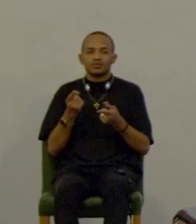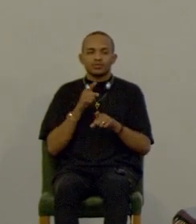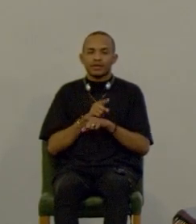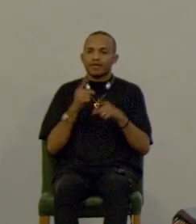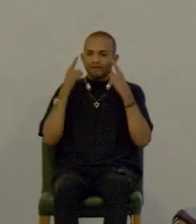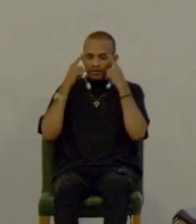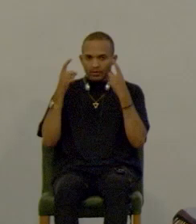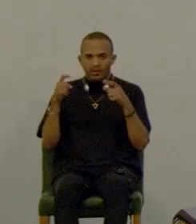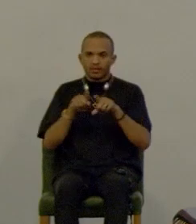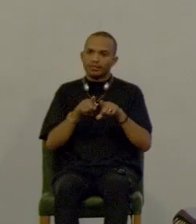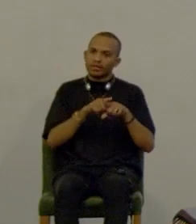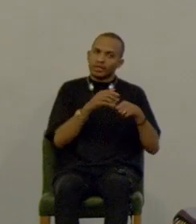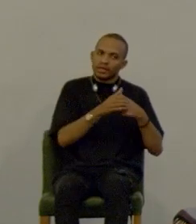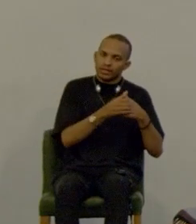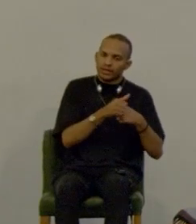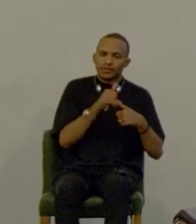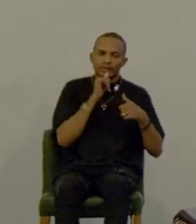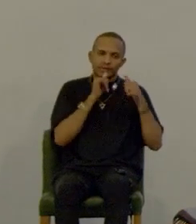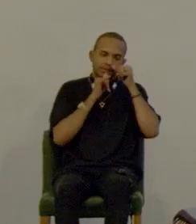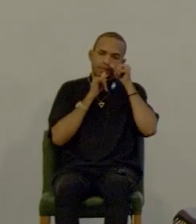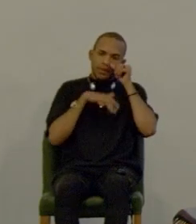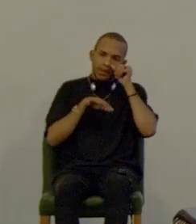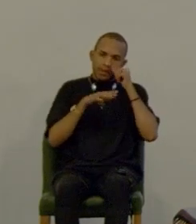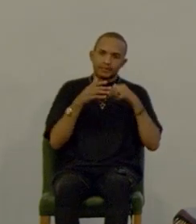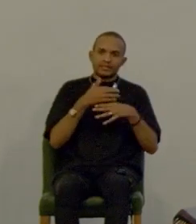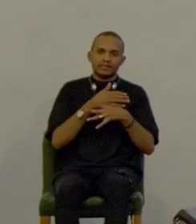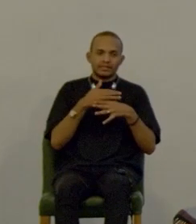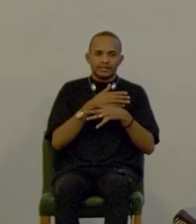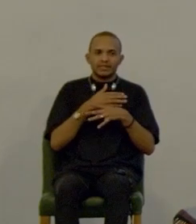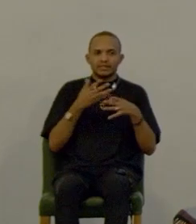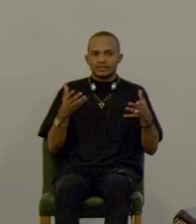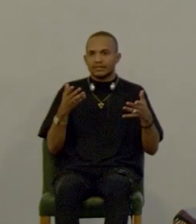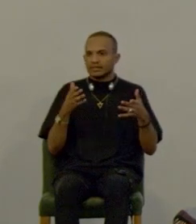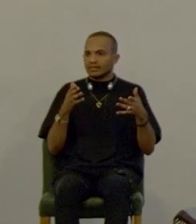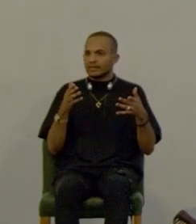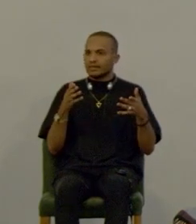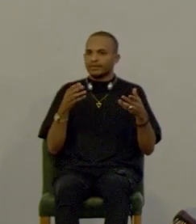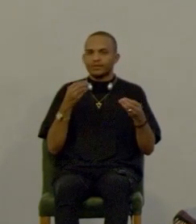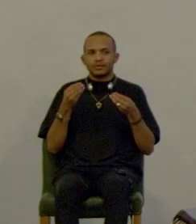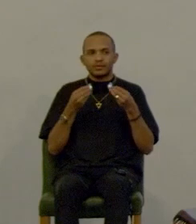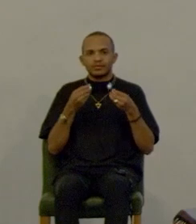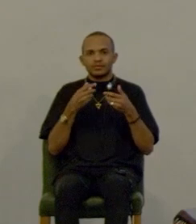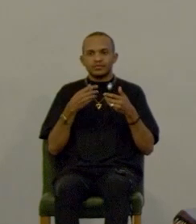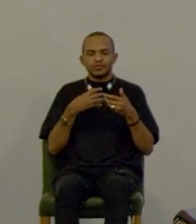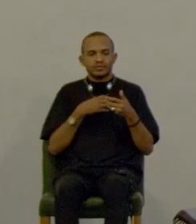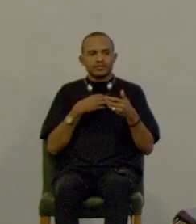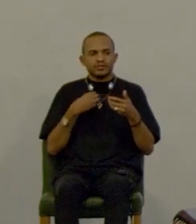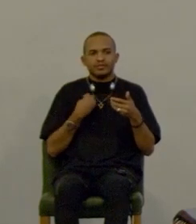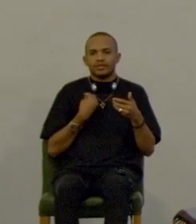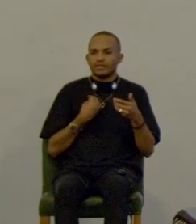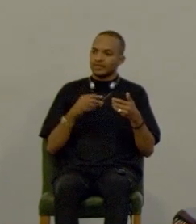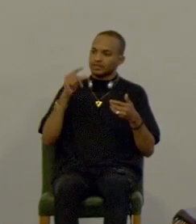entre violência e carinho, por exemplo, nas grandes cidades. E entre modos de vida que são